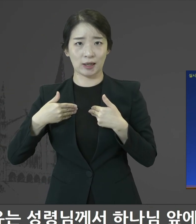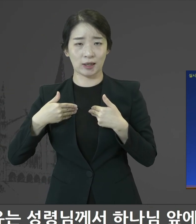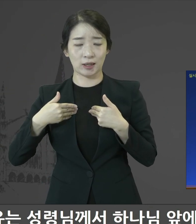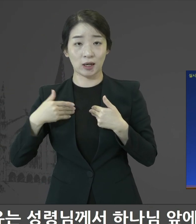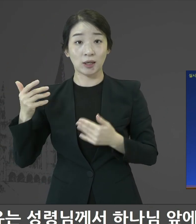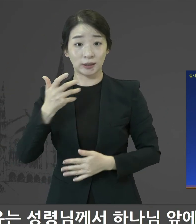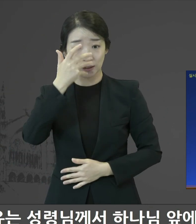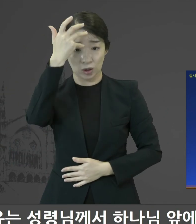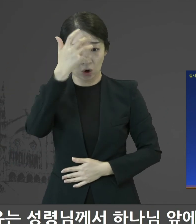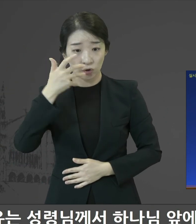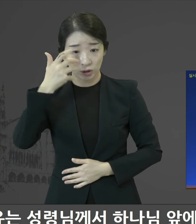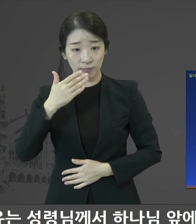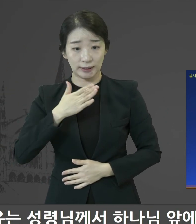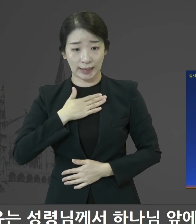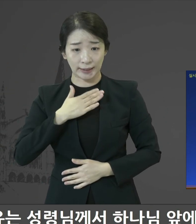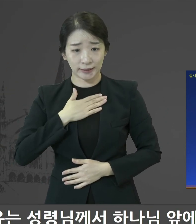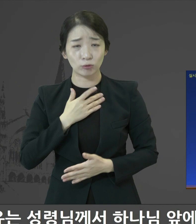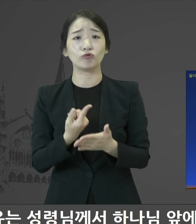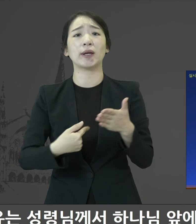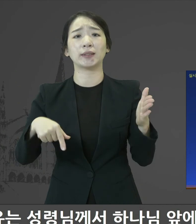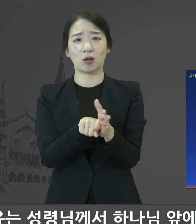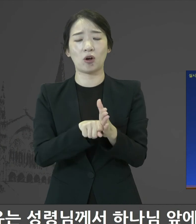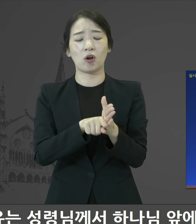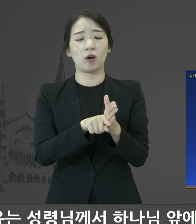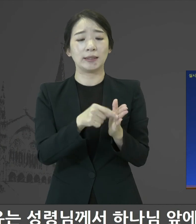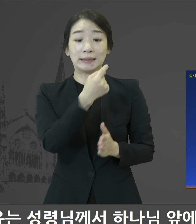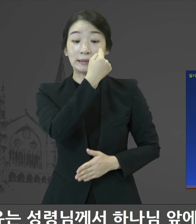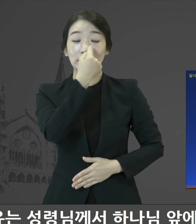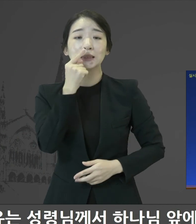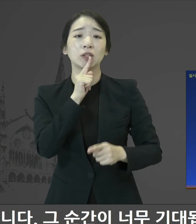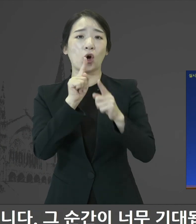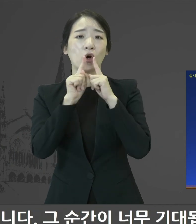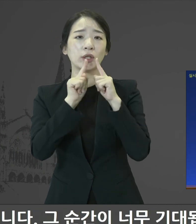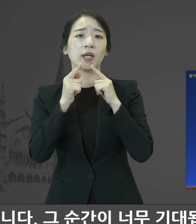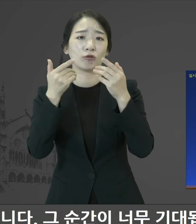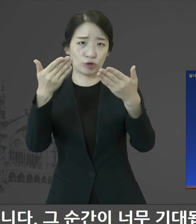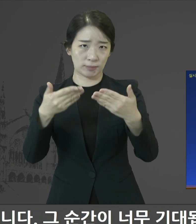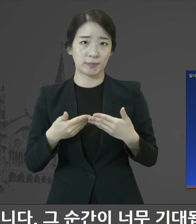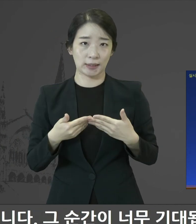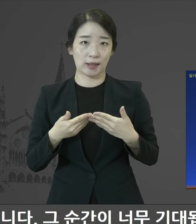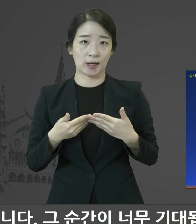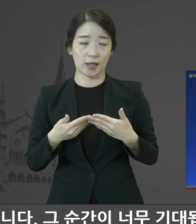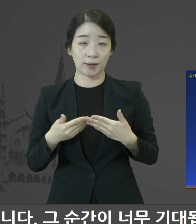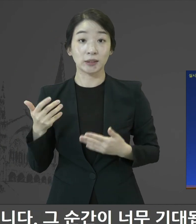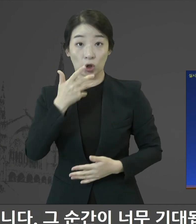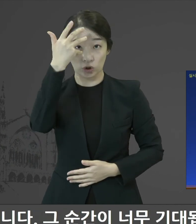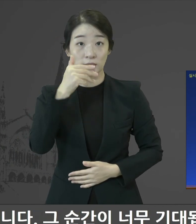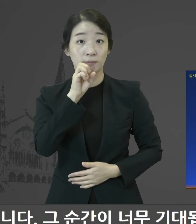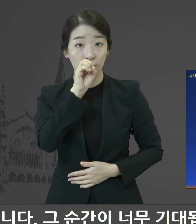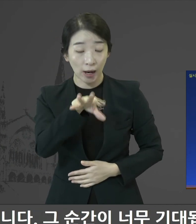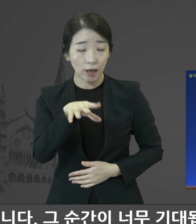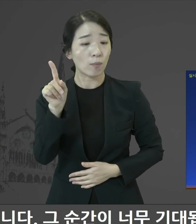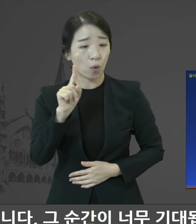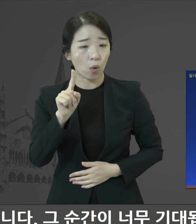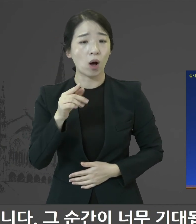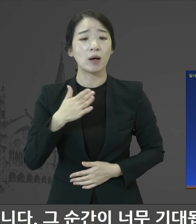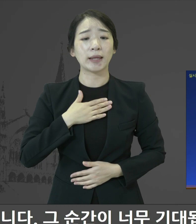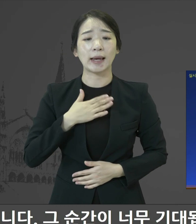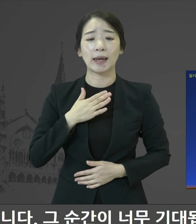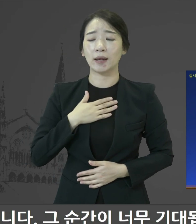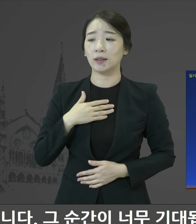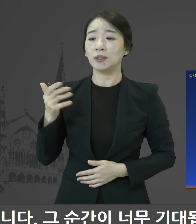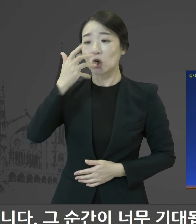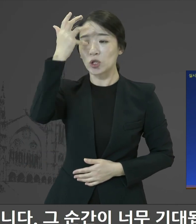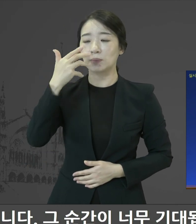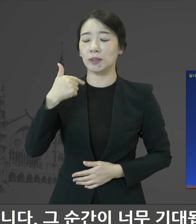우리를 위해서 증언해 주실 때 이렇게 할 겁니다. 내가 얘 안에서 같이 얘랑 오랫동안